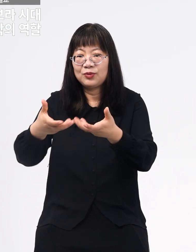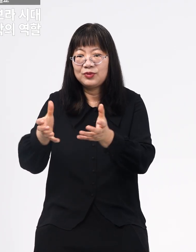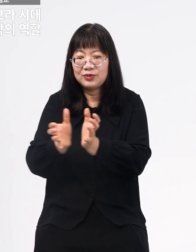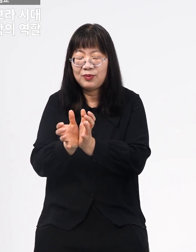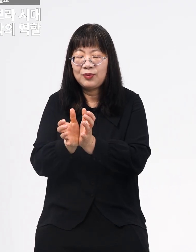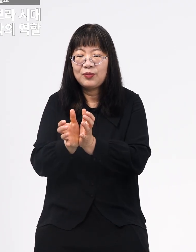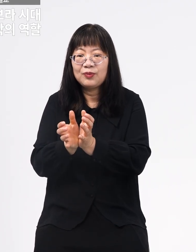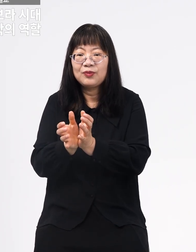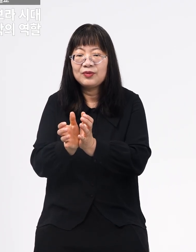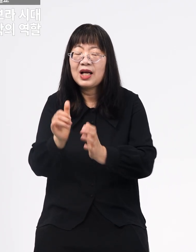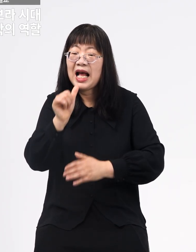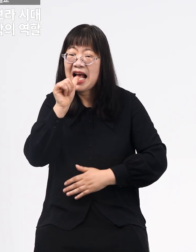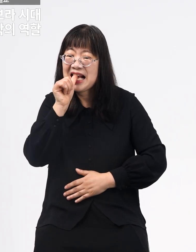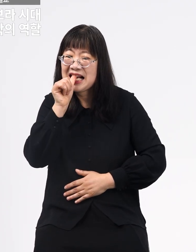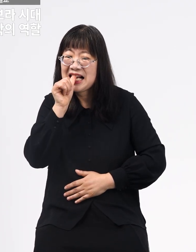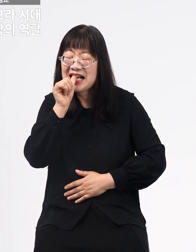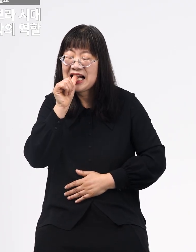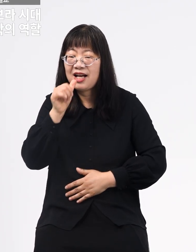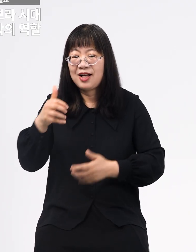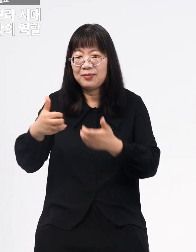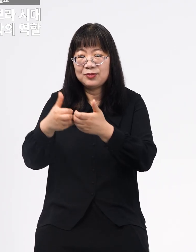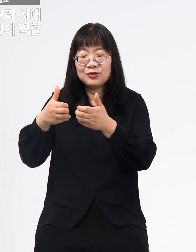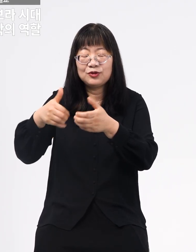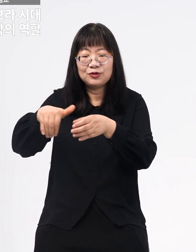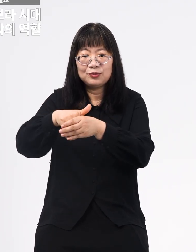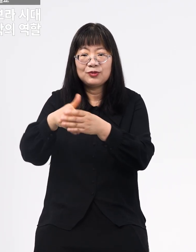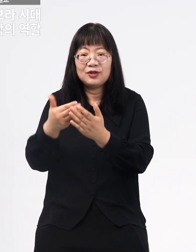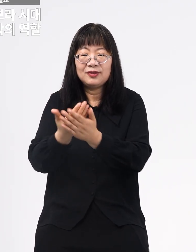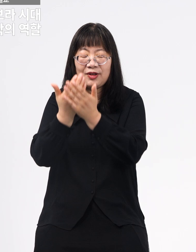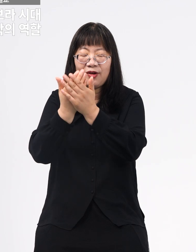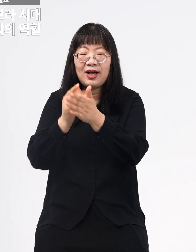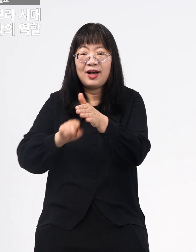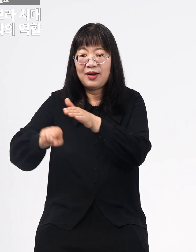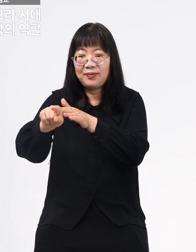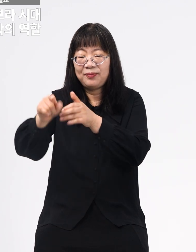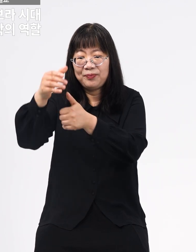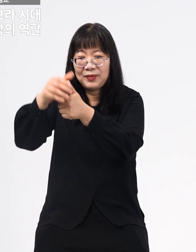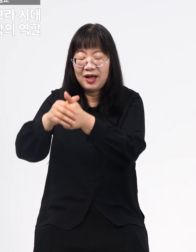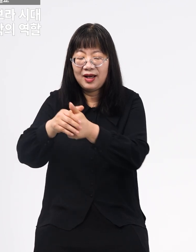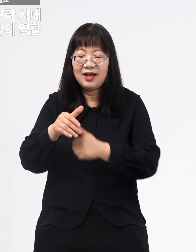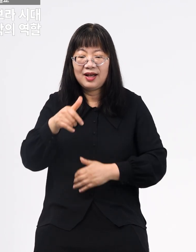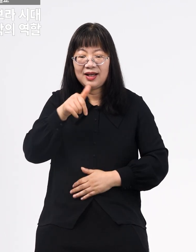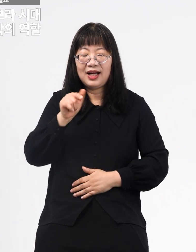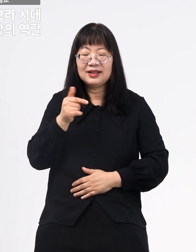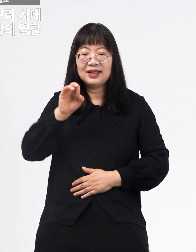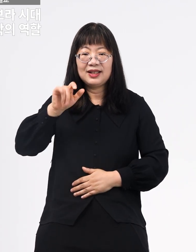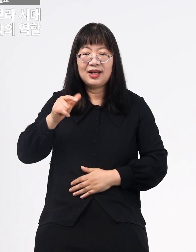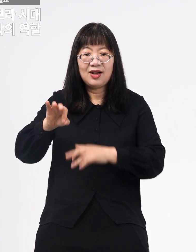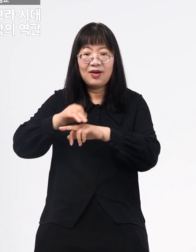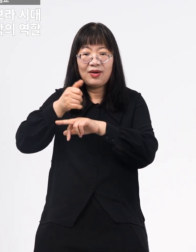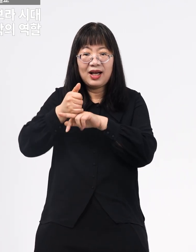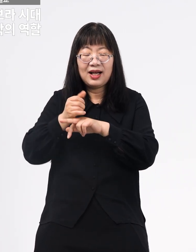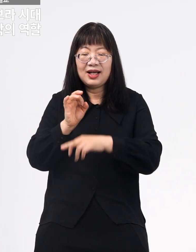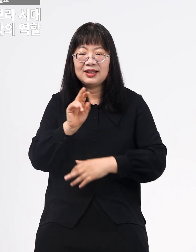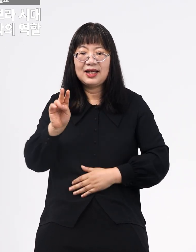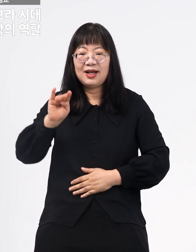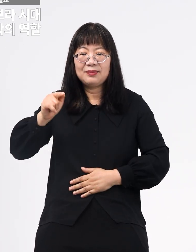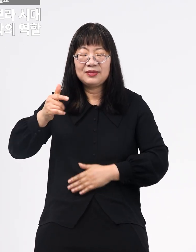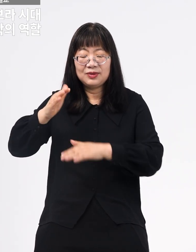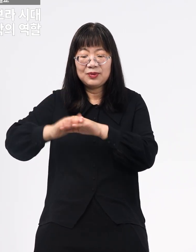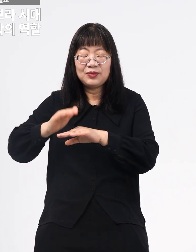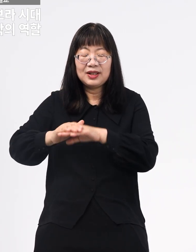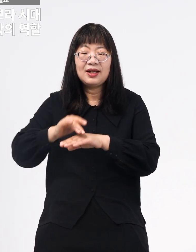철기 문명에 가장 앞장서 있었던 나라죠. 가나안 왕 야빈의